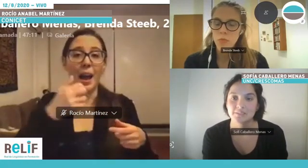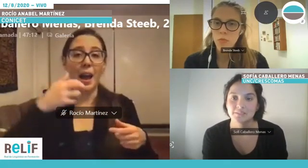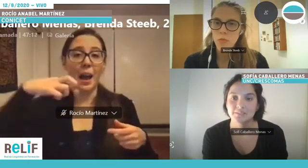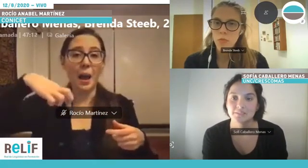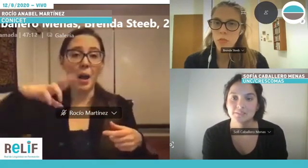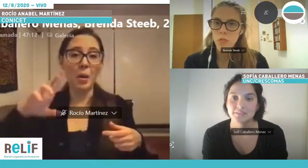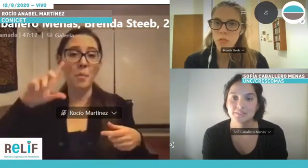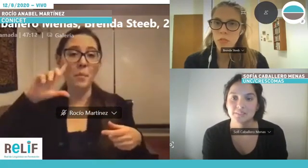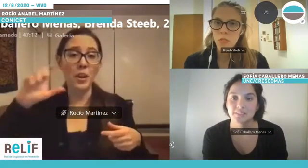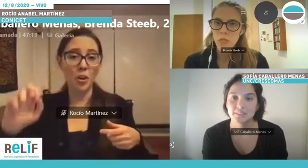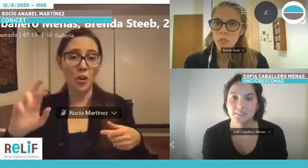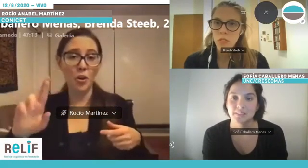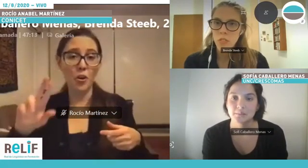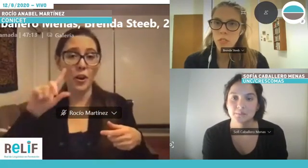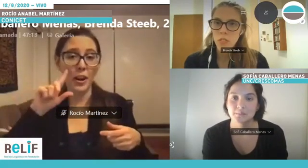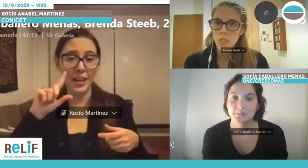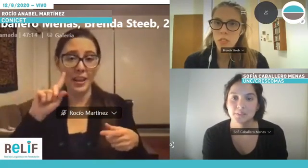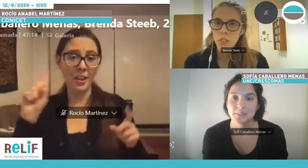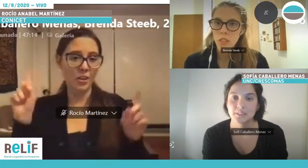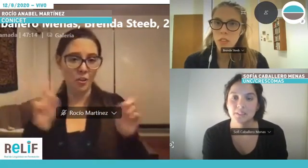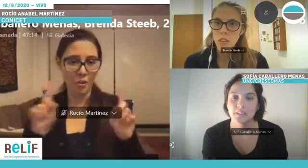LSA